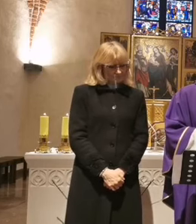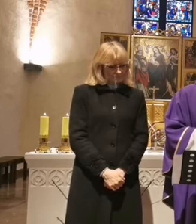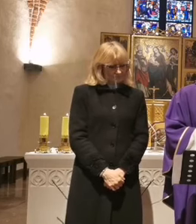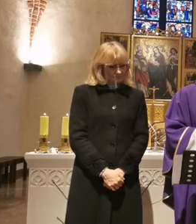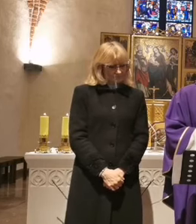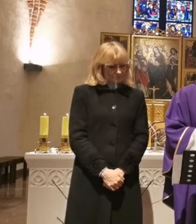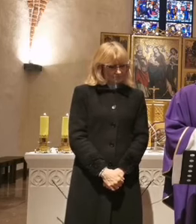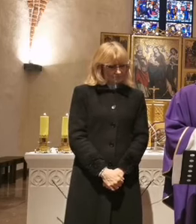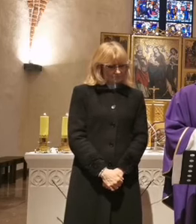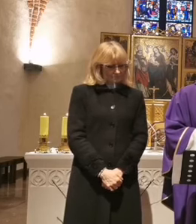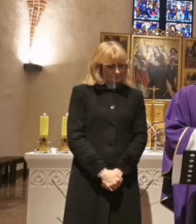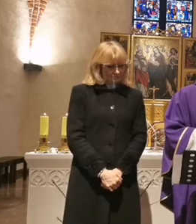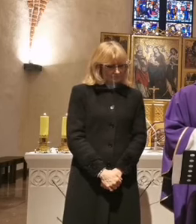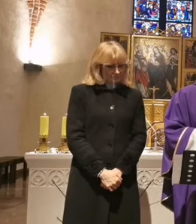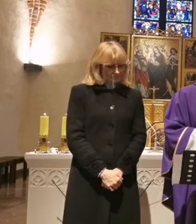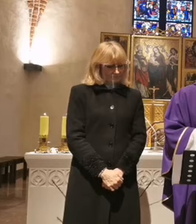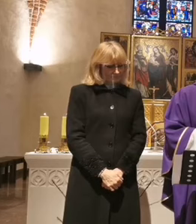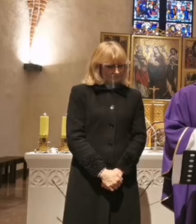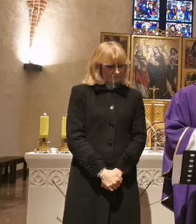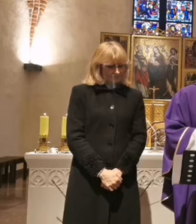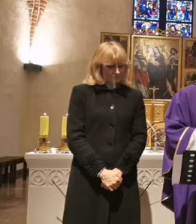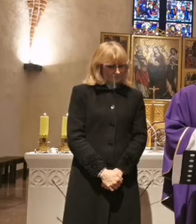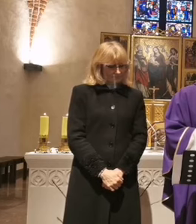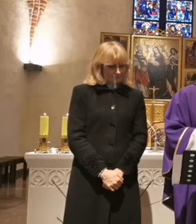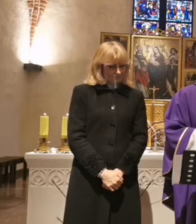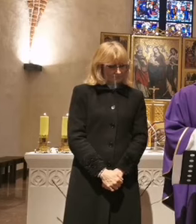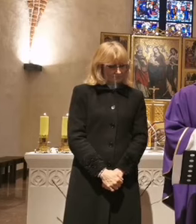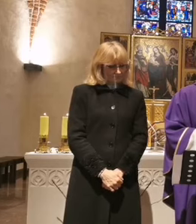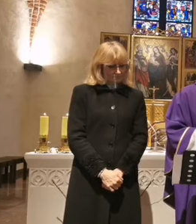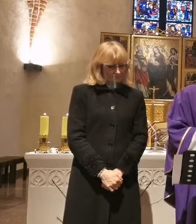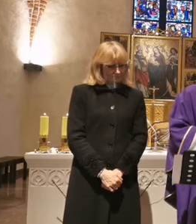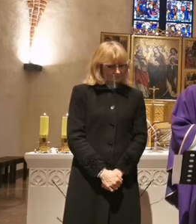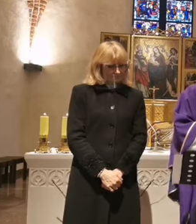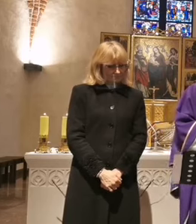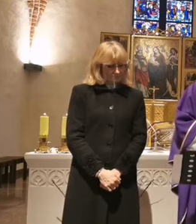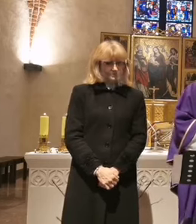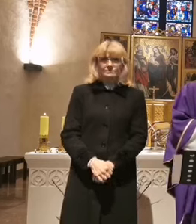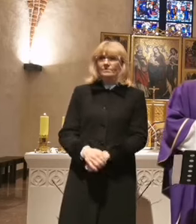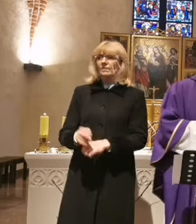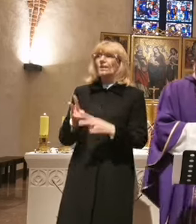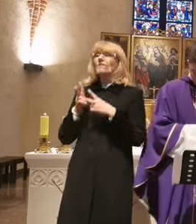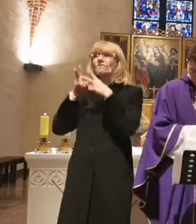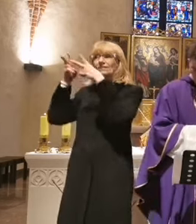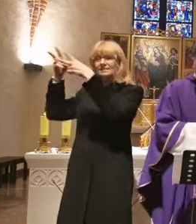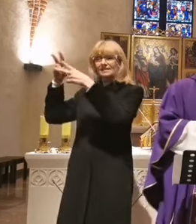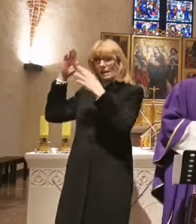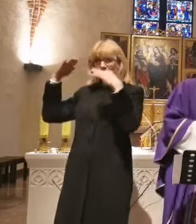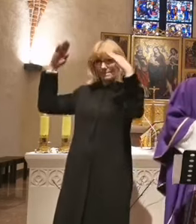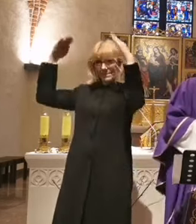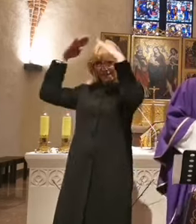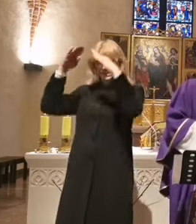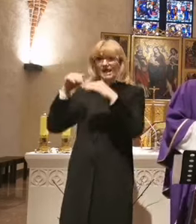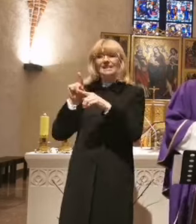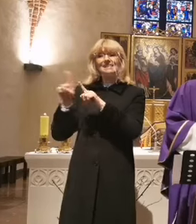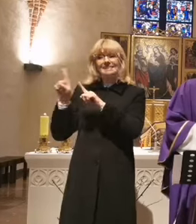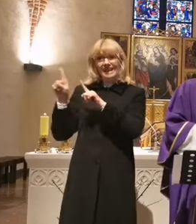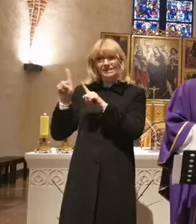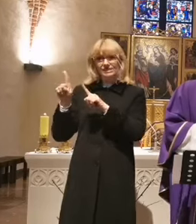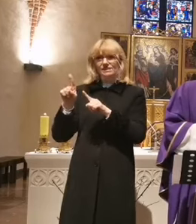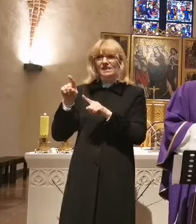estremismo e violenza tradimenti la religione. Visita papieża oznacza jego